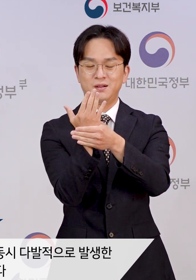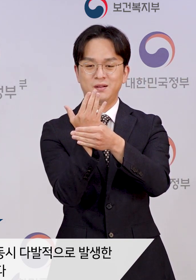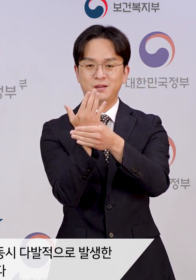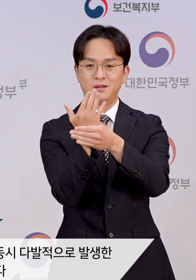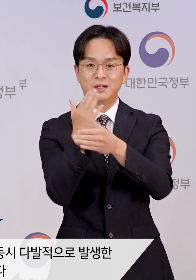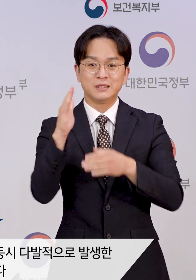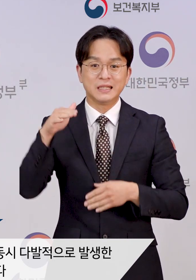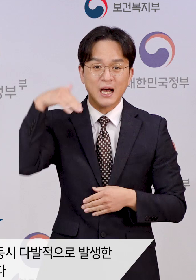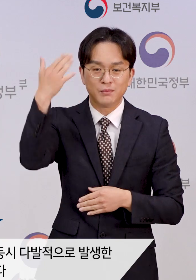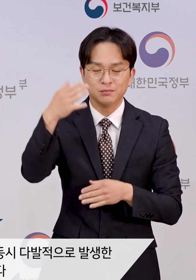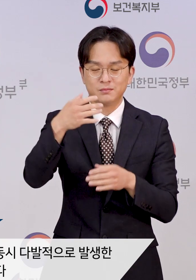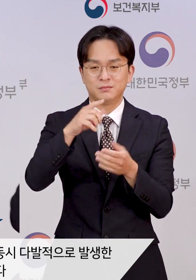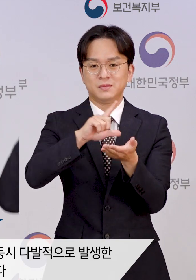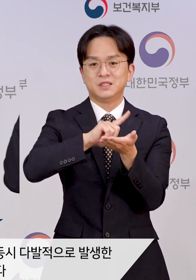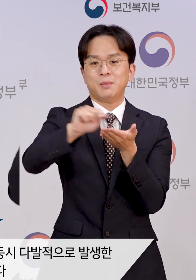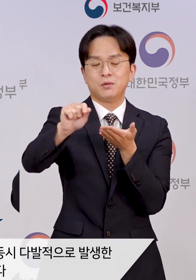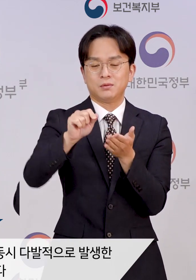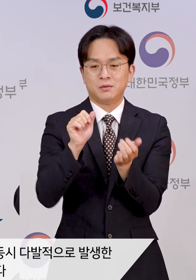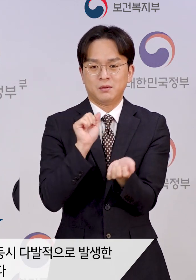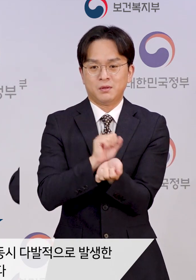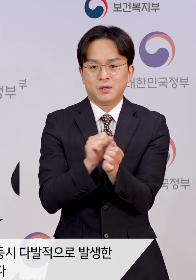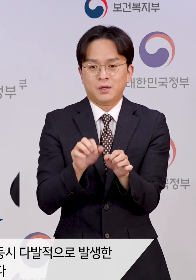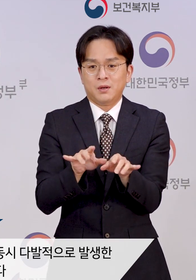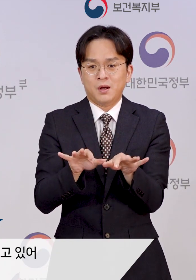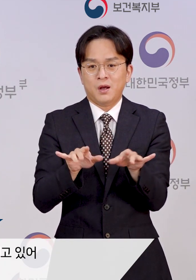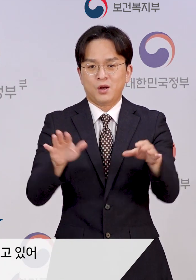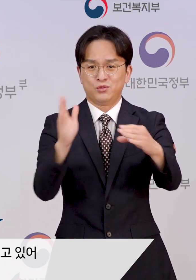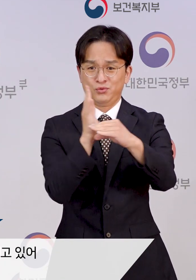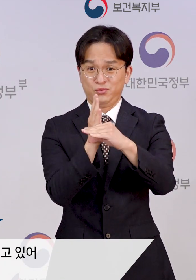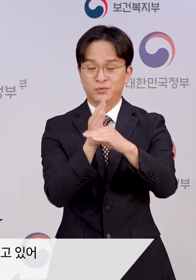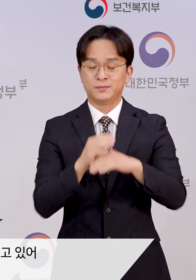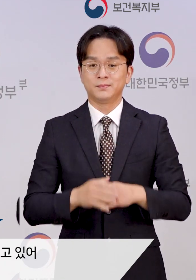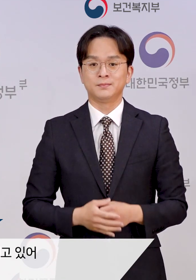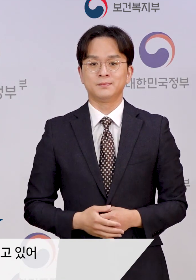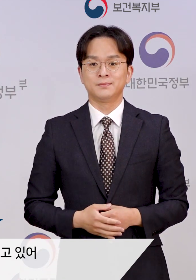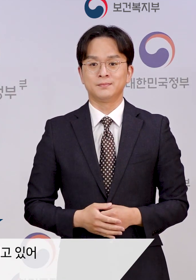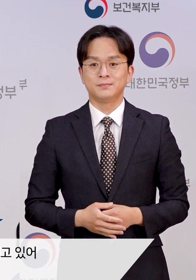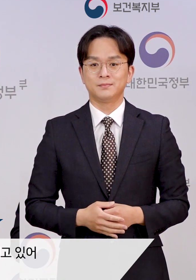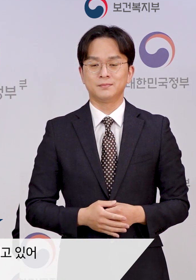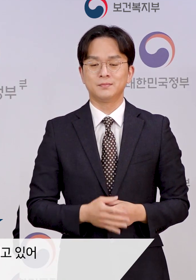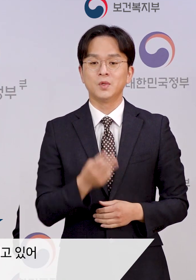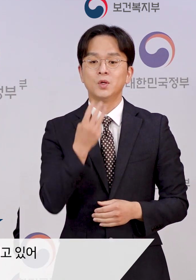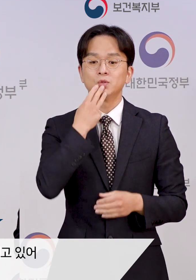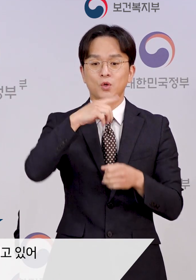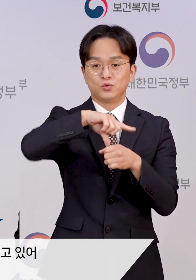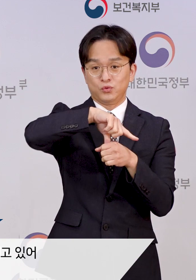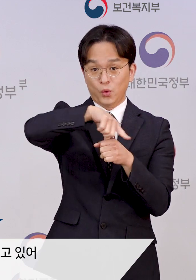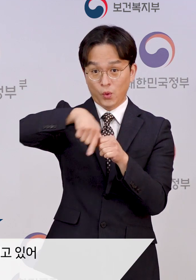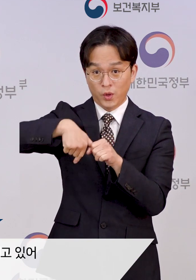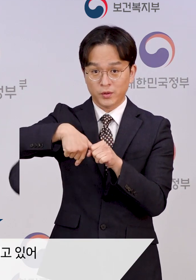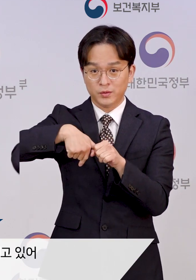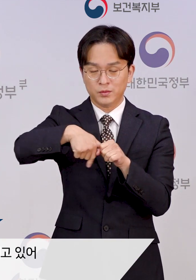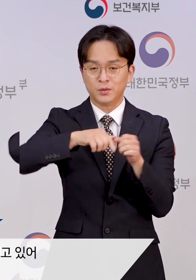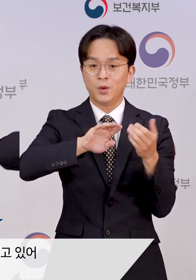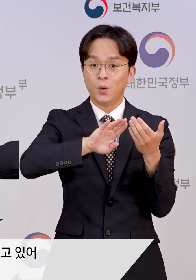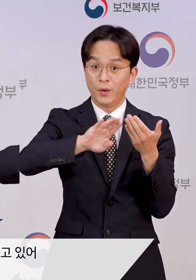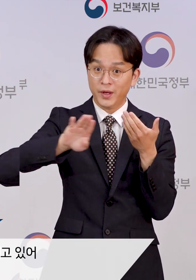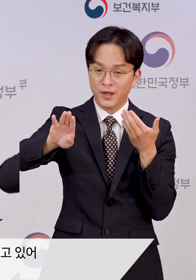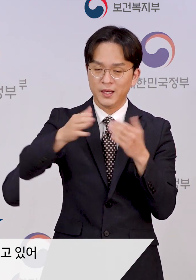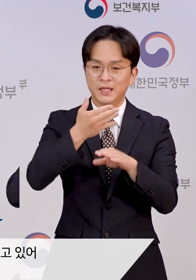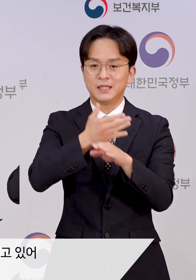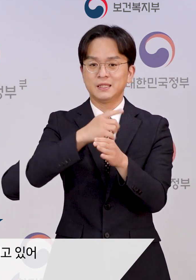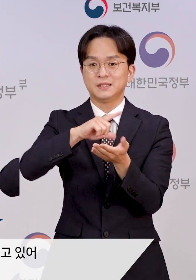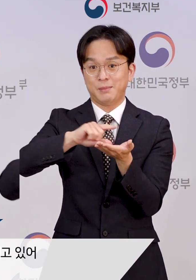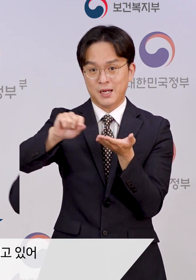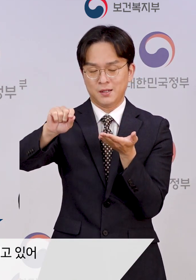지역사회 내로 확산되고 있는 상황입니다. 감염이 발생하는 지역도 수도권 외 지역으로 차츰